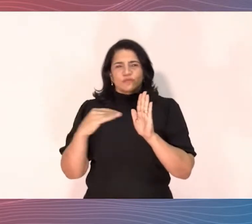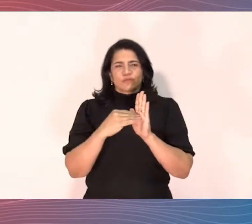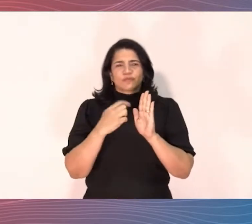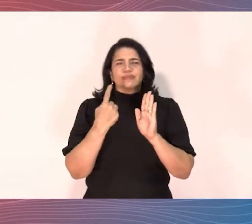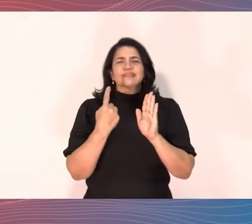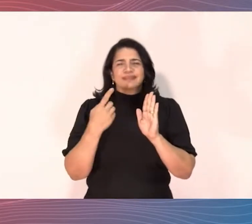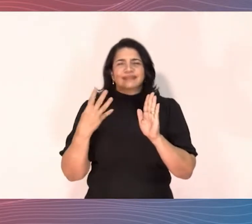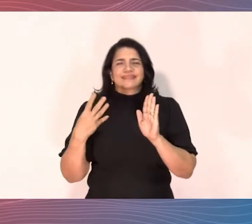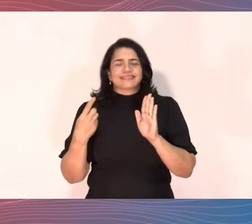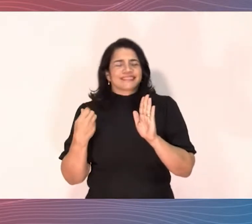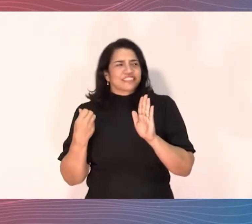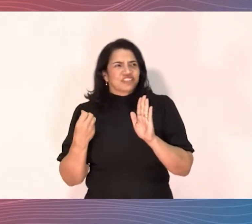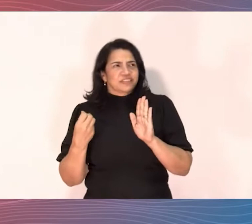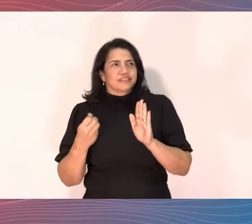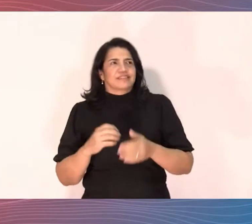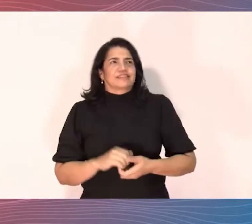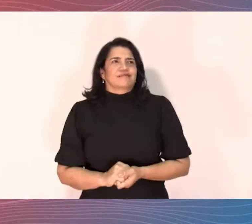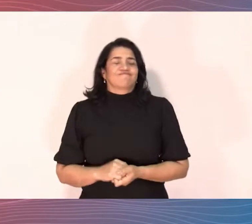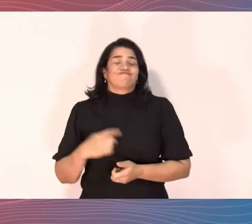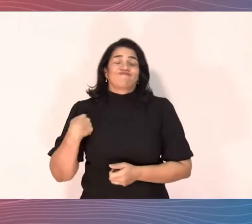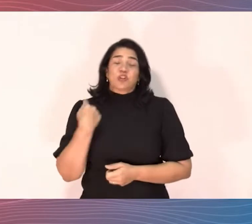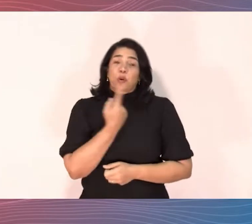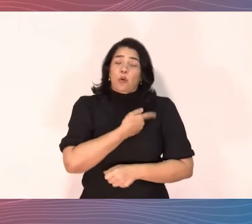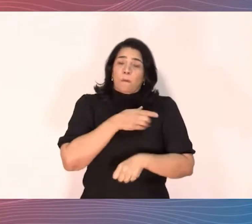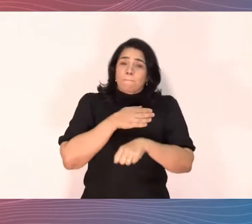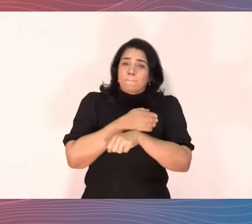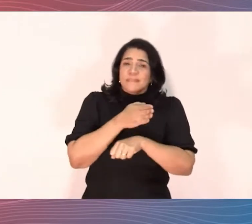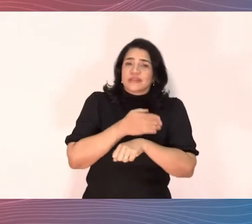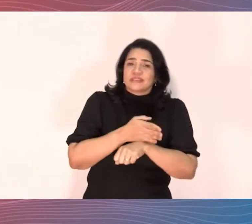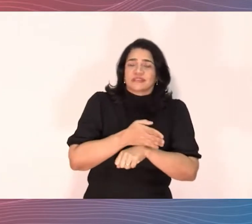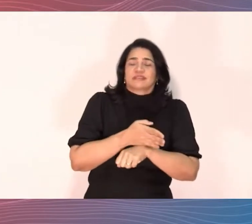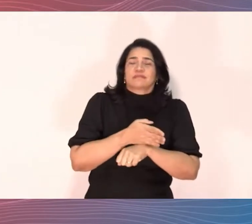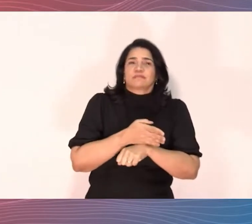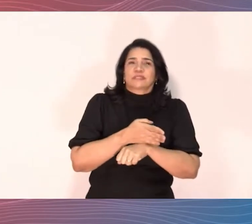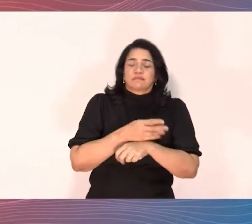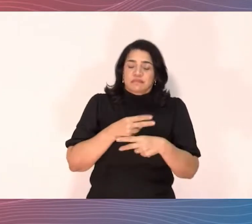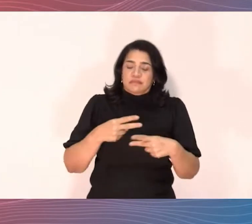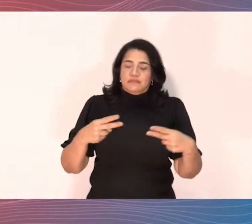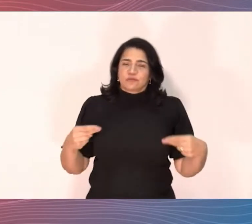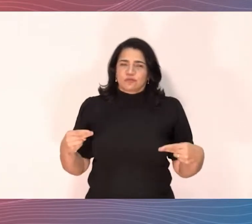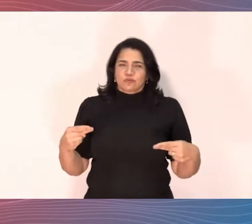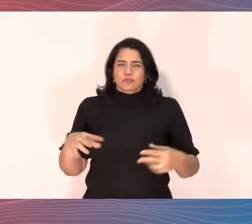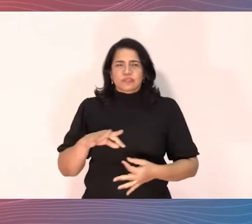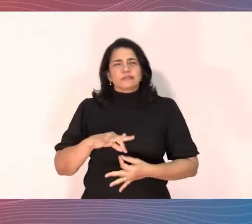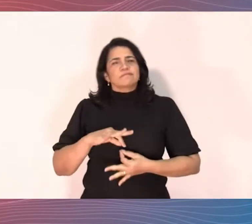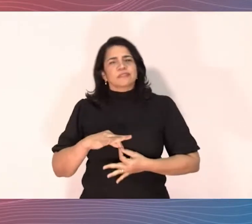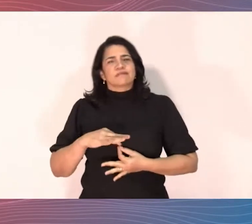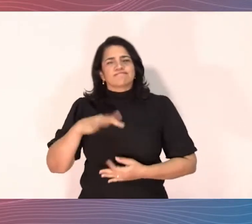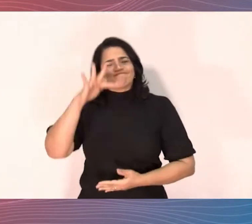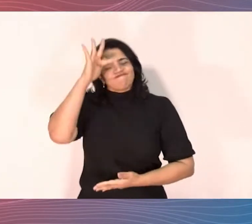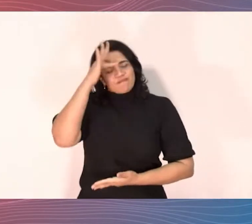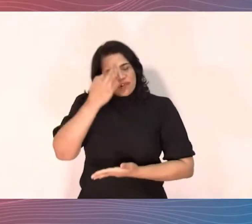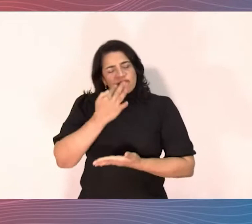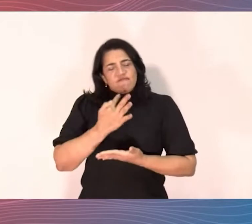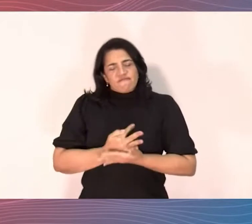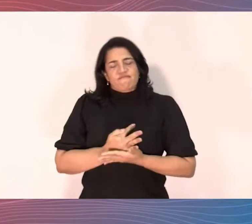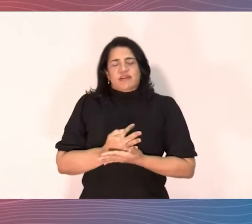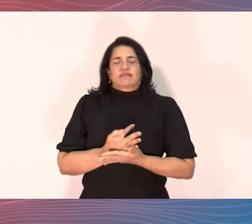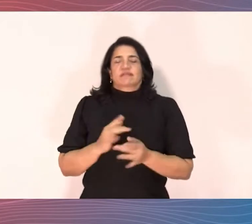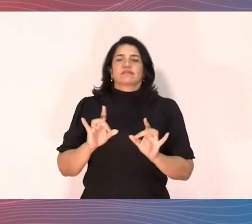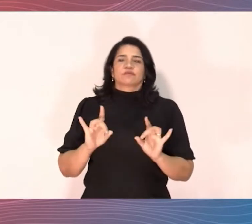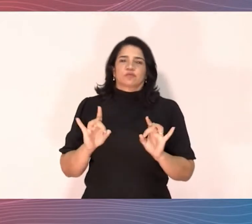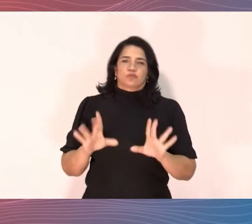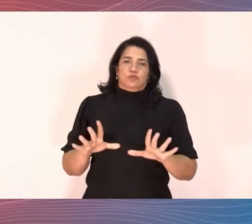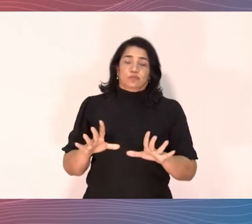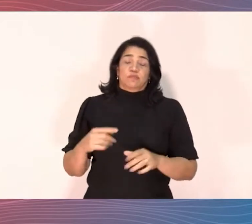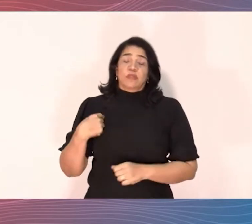acesso pela fé às coisas espirituais, recebemos a fonte do amor, que é o amor ágape de Deus.